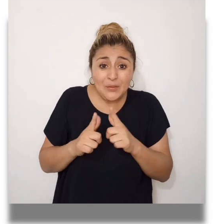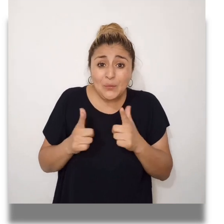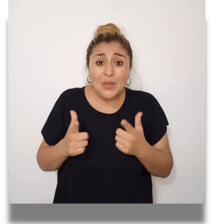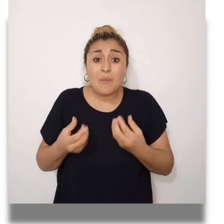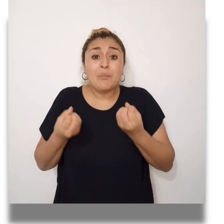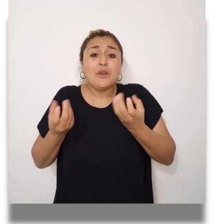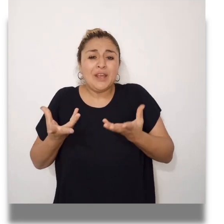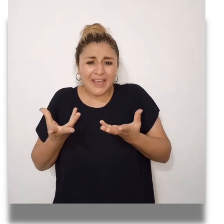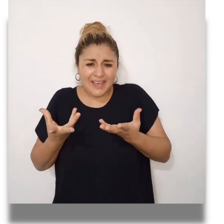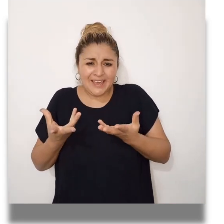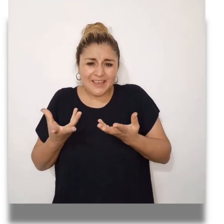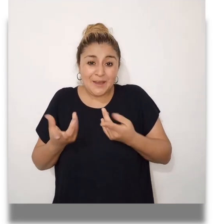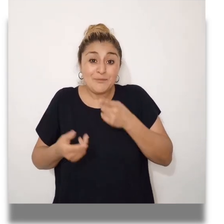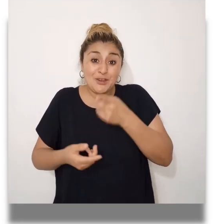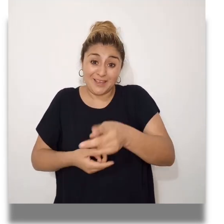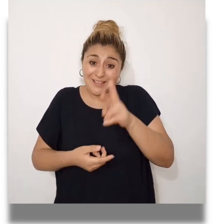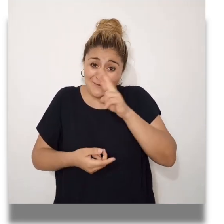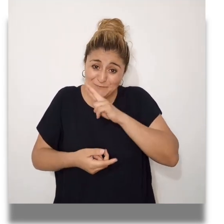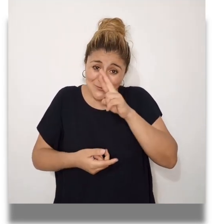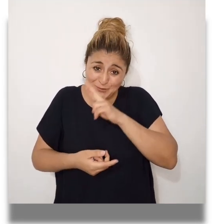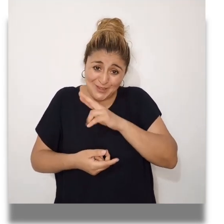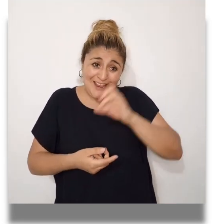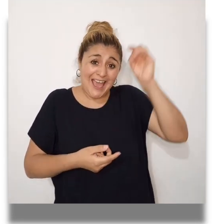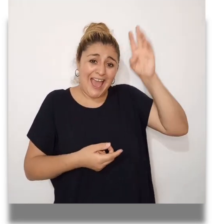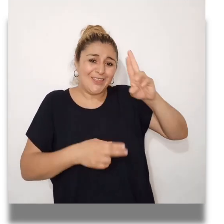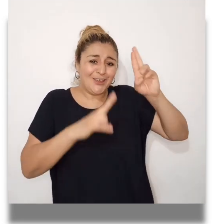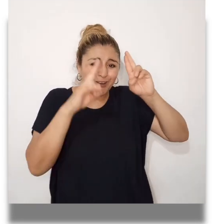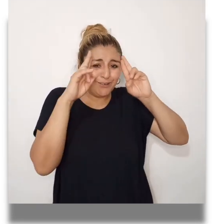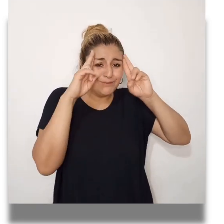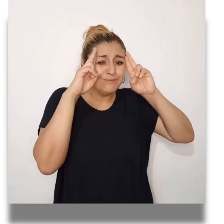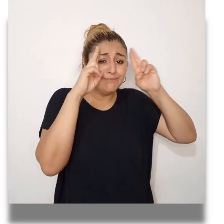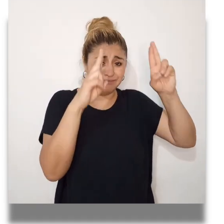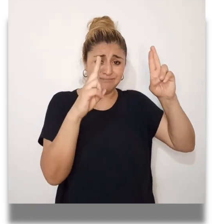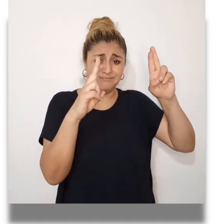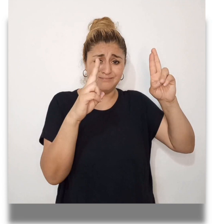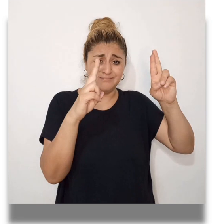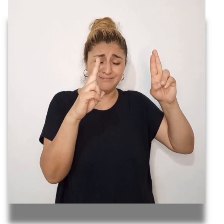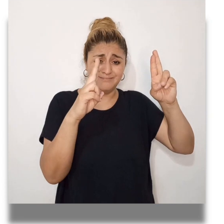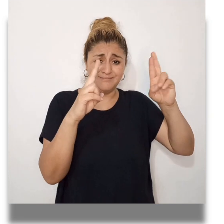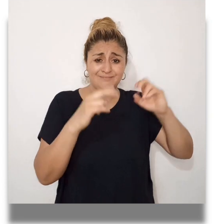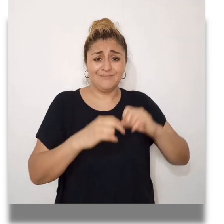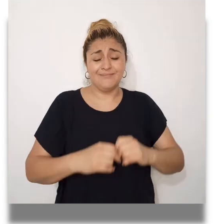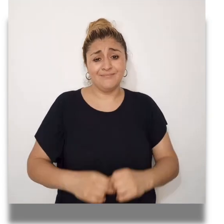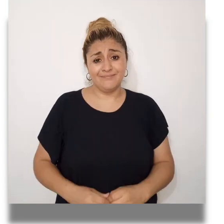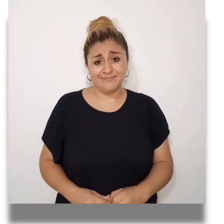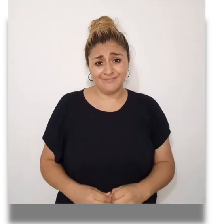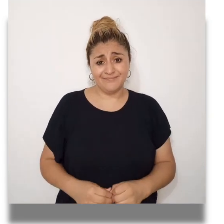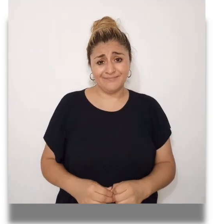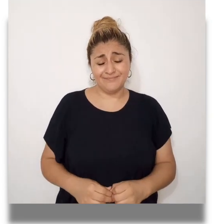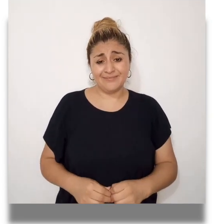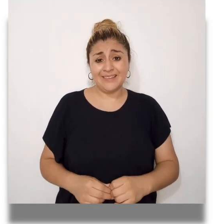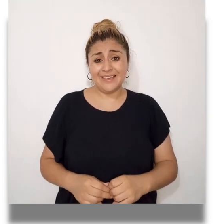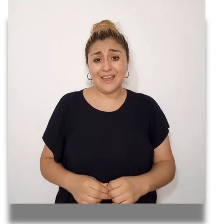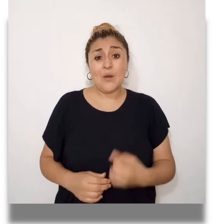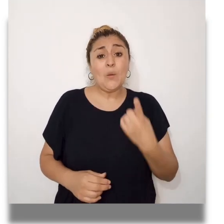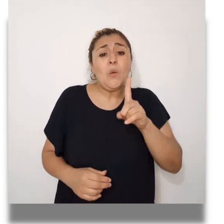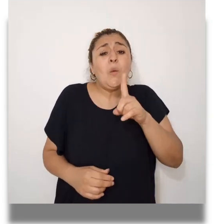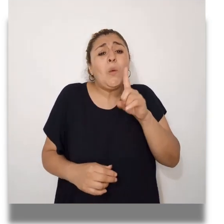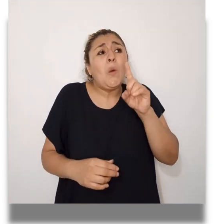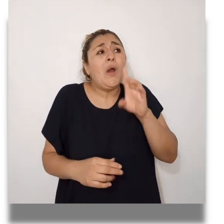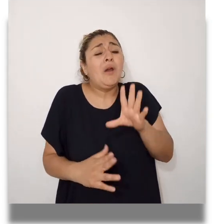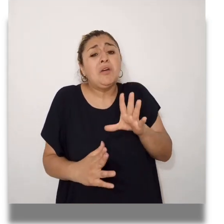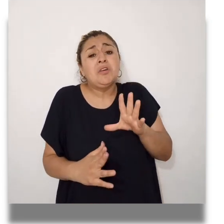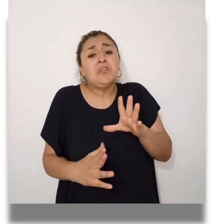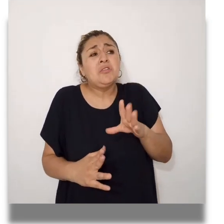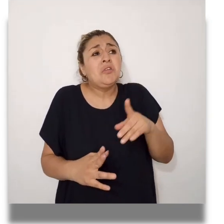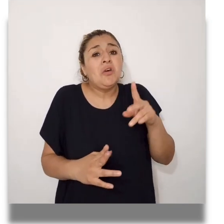mujeres tenían temor de Dios. La crainte de Dieu, c'est faire face au mal. El temor a Dios te